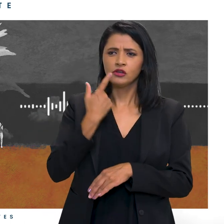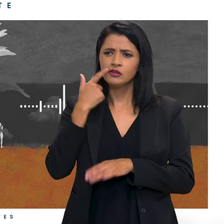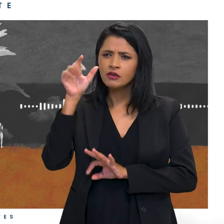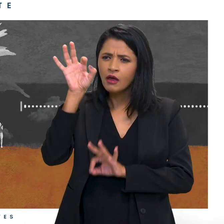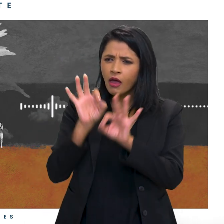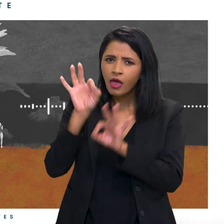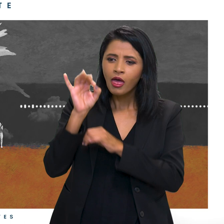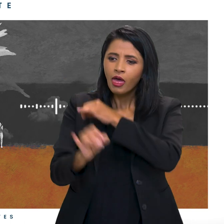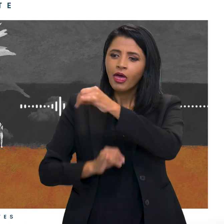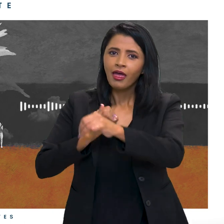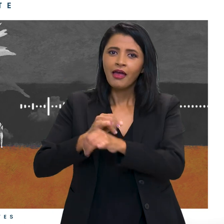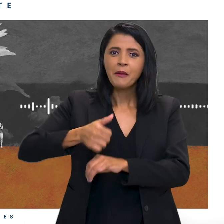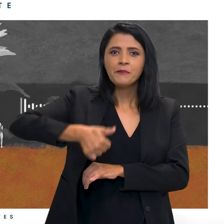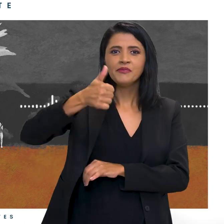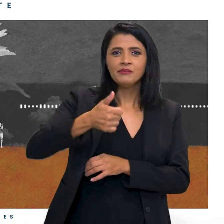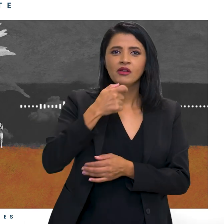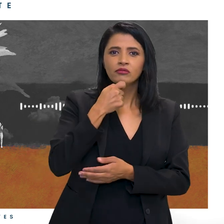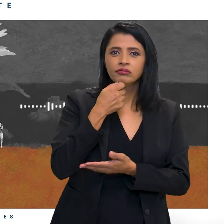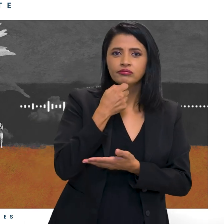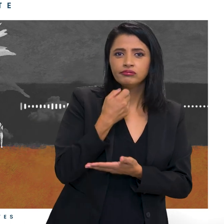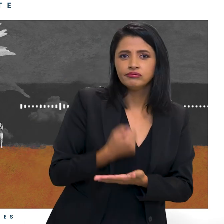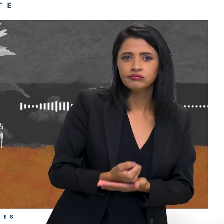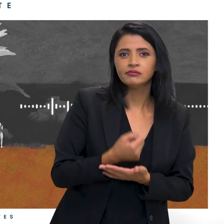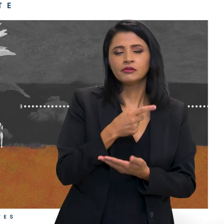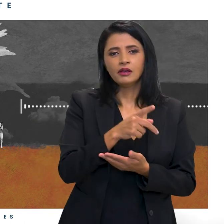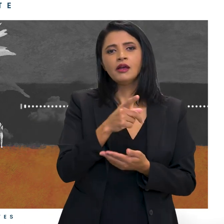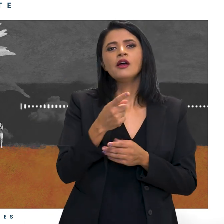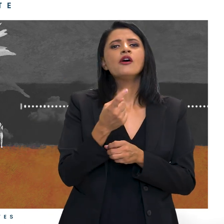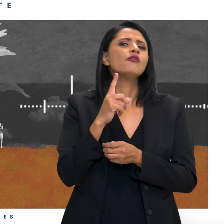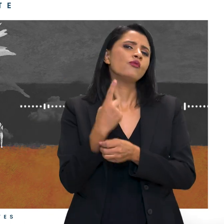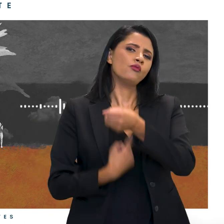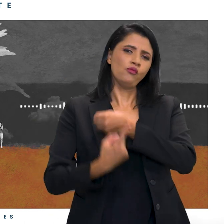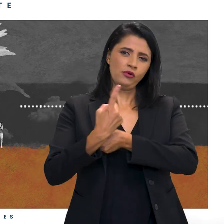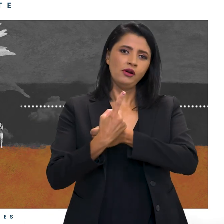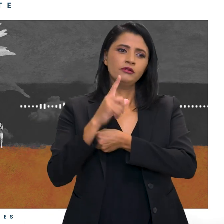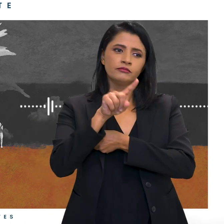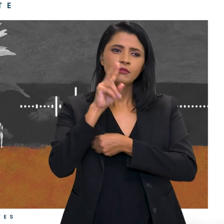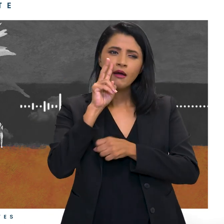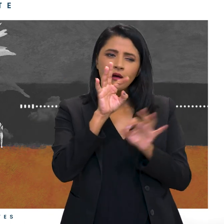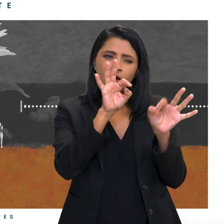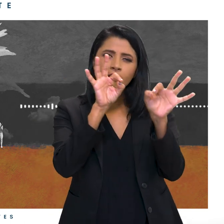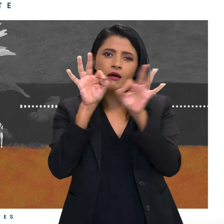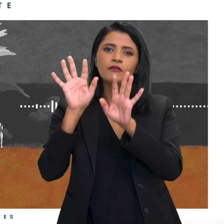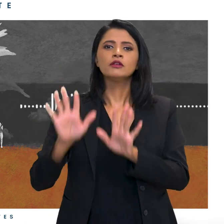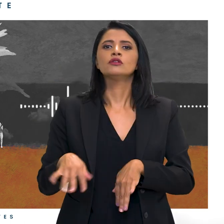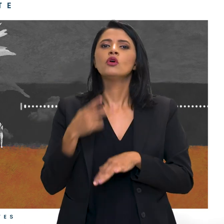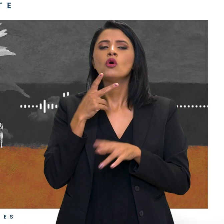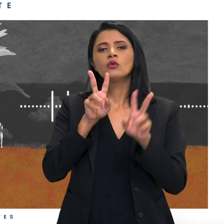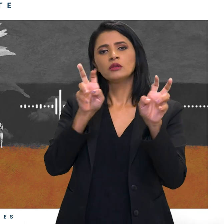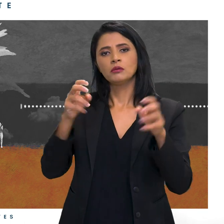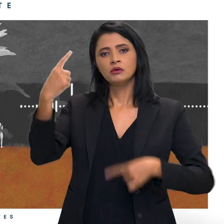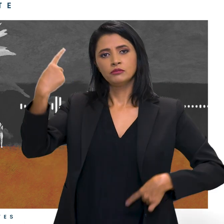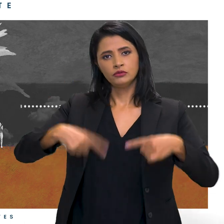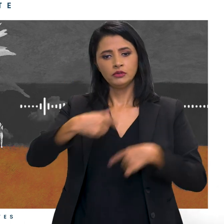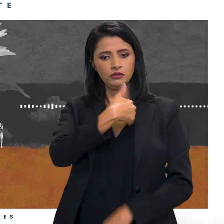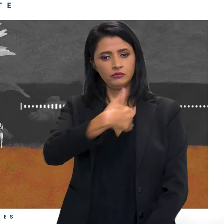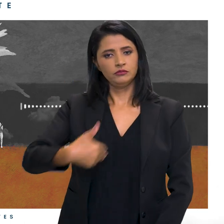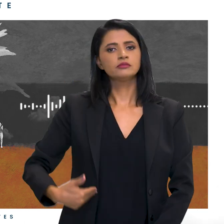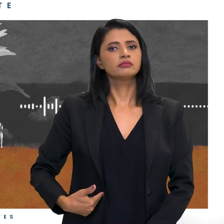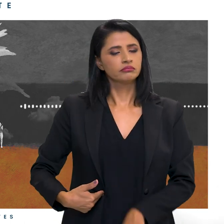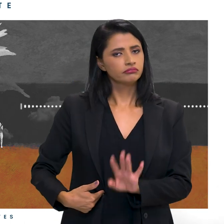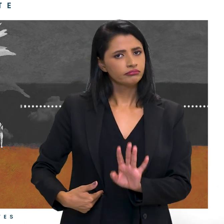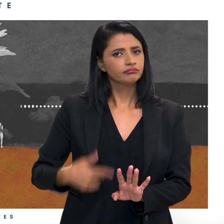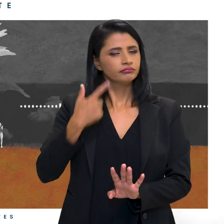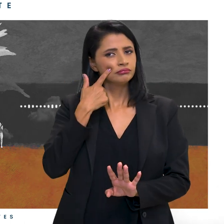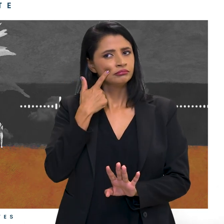gente revirou os arquivos digitais da primeira temporada do podcast, que foi ao ar há um ano e que terminou falando sobre